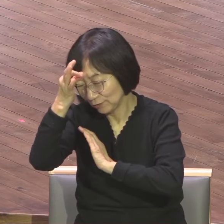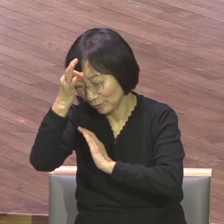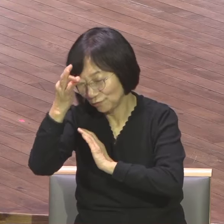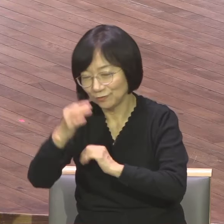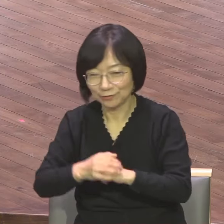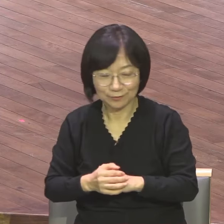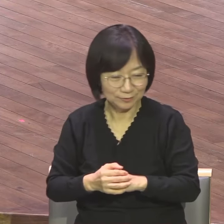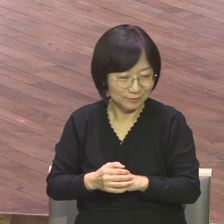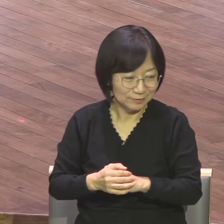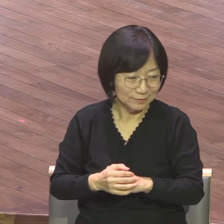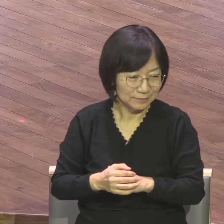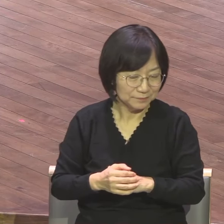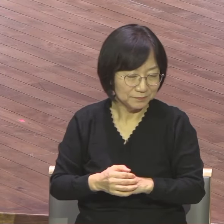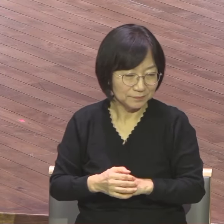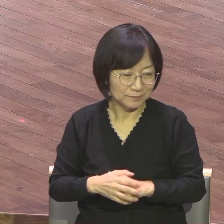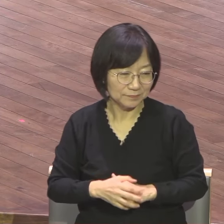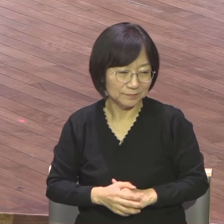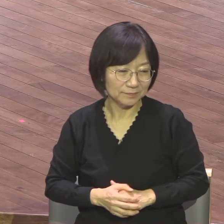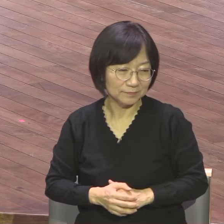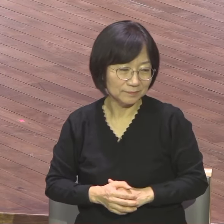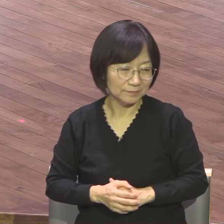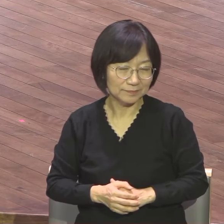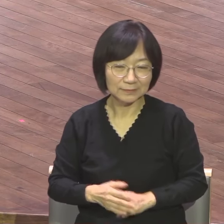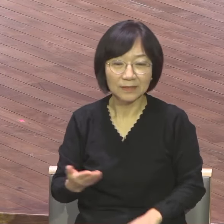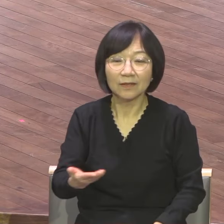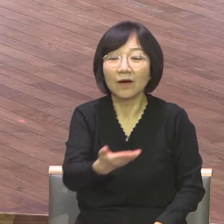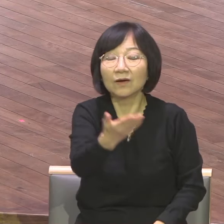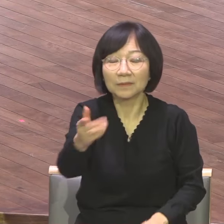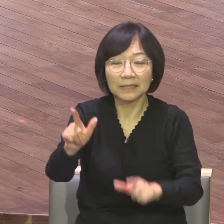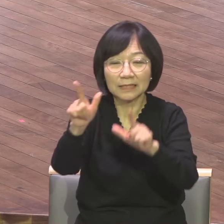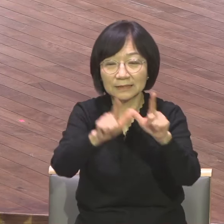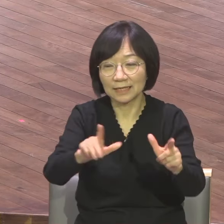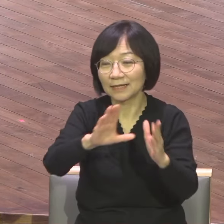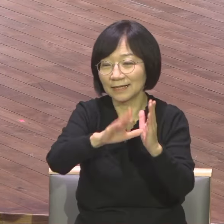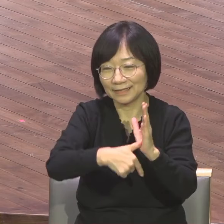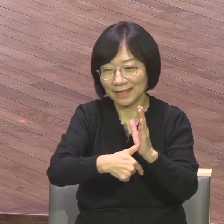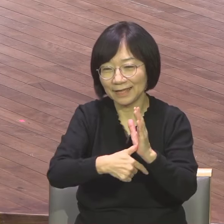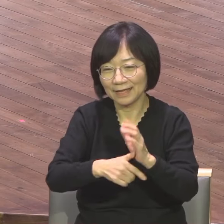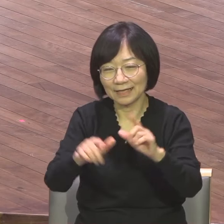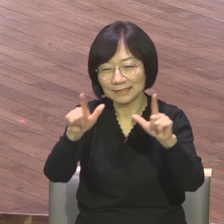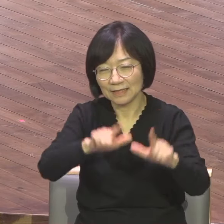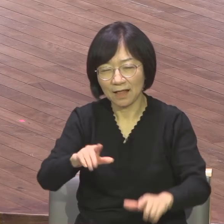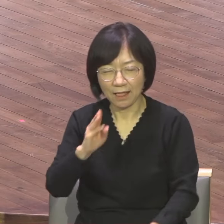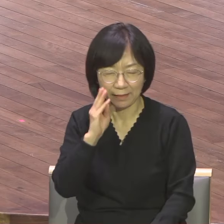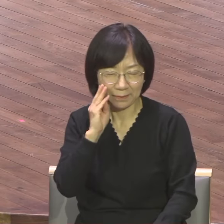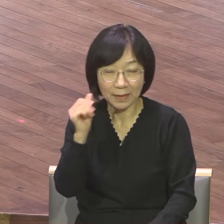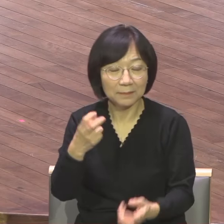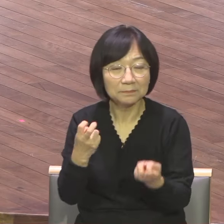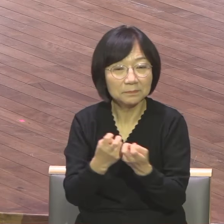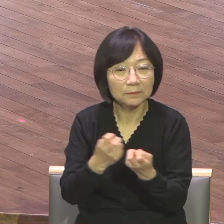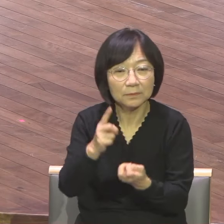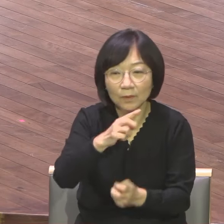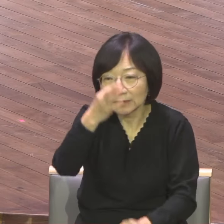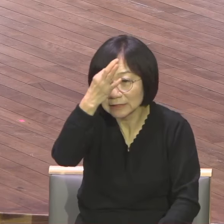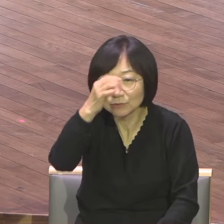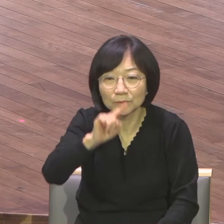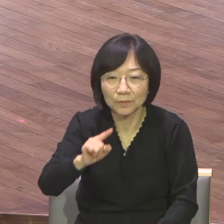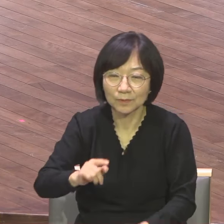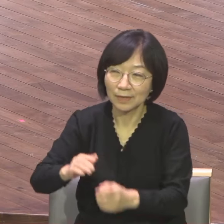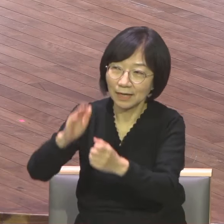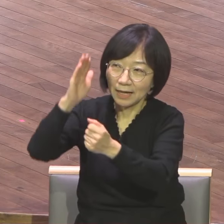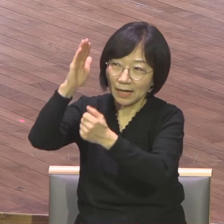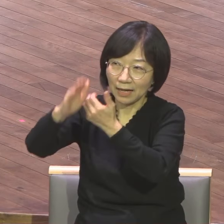삶을 살아가는 기술은 하나님 마음의 하나님의 음성을 더